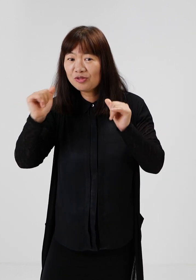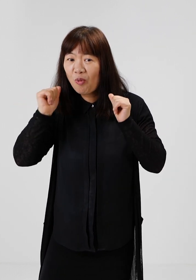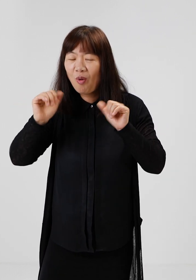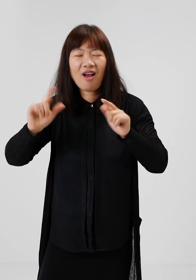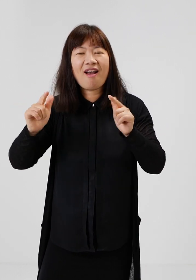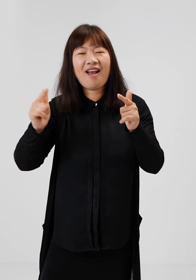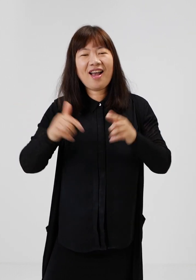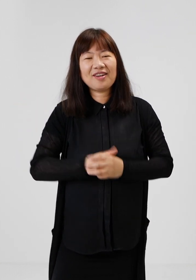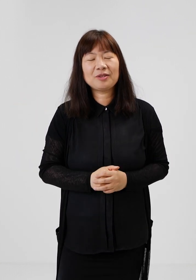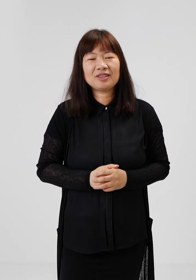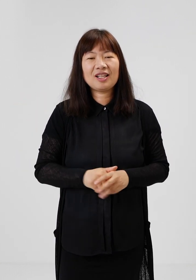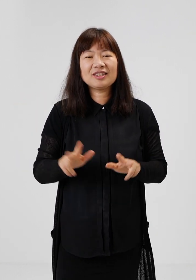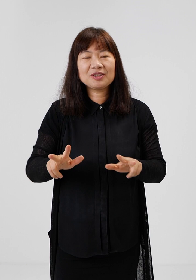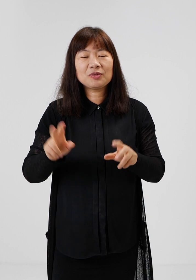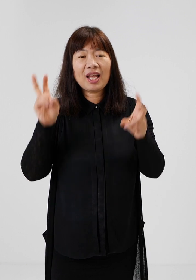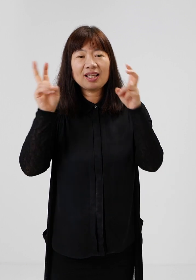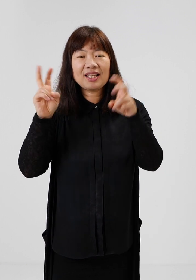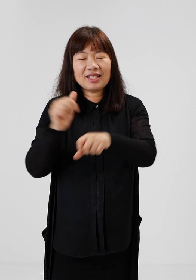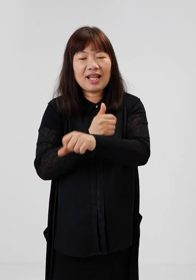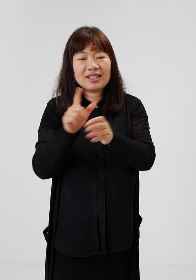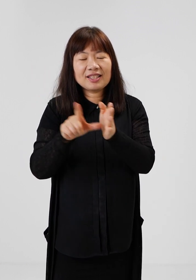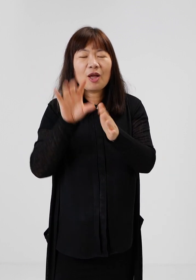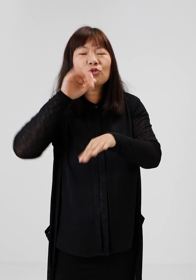또 아직 수습 기간이에요.